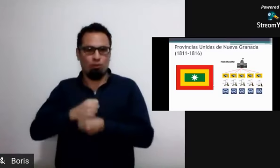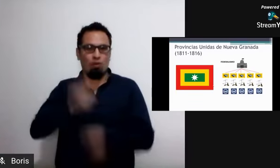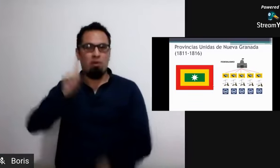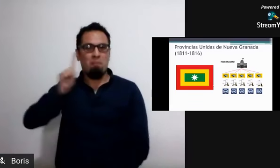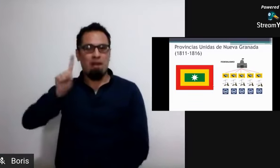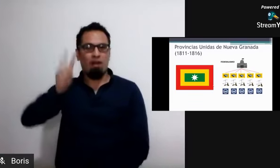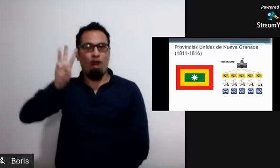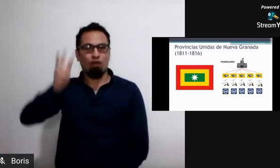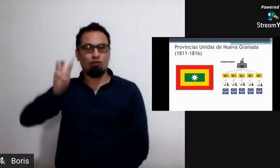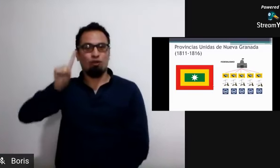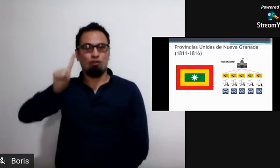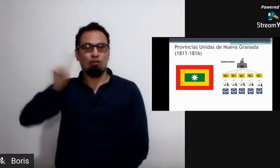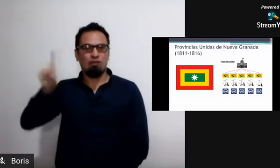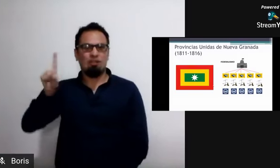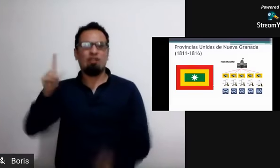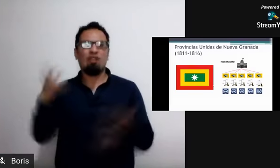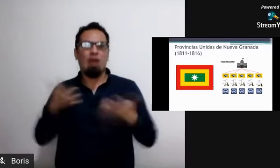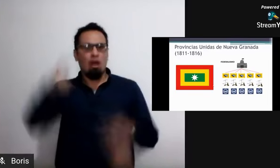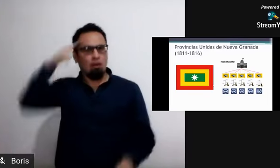entonces, digamos que para el año